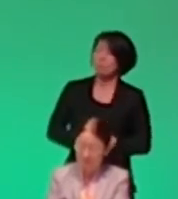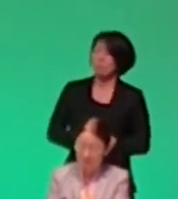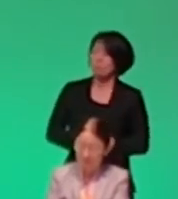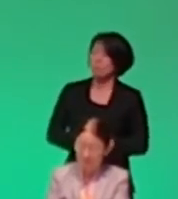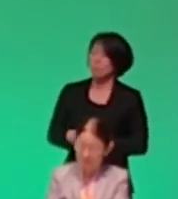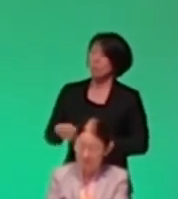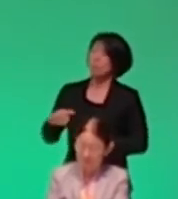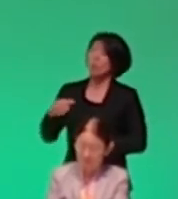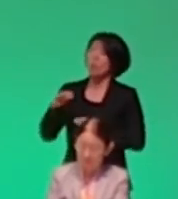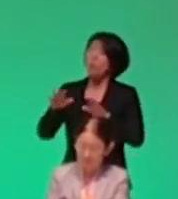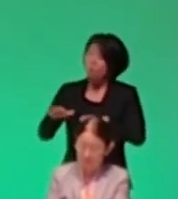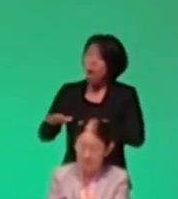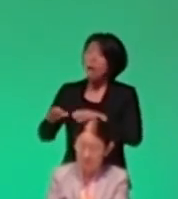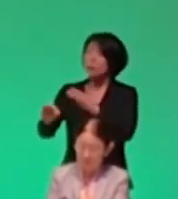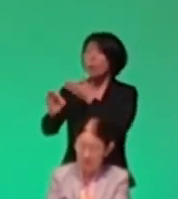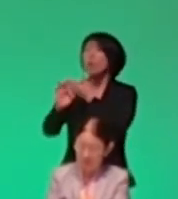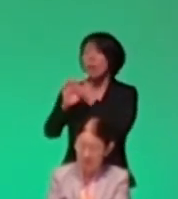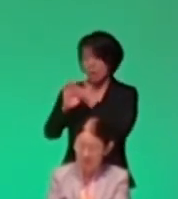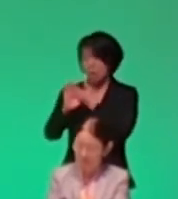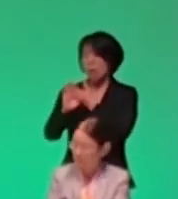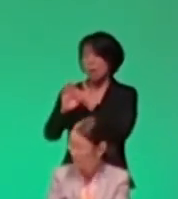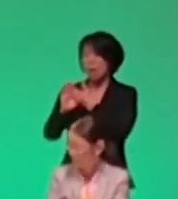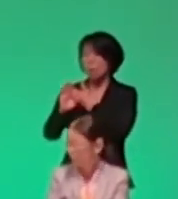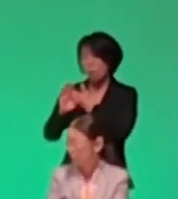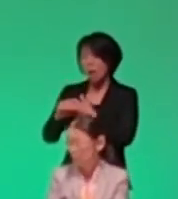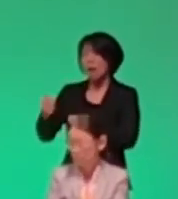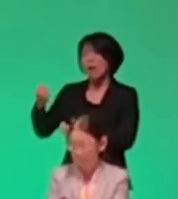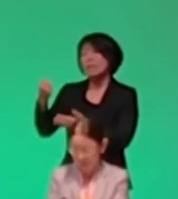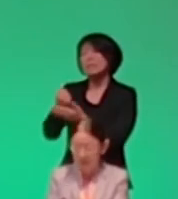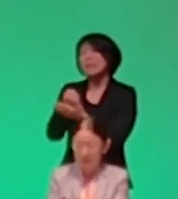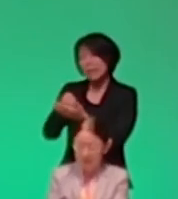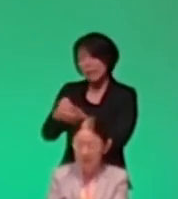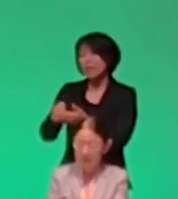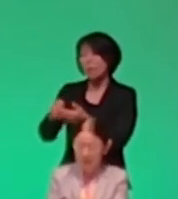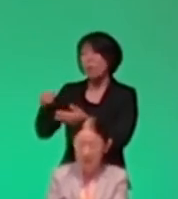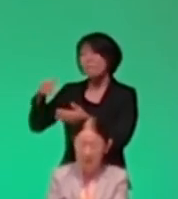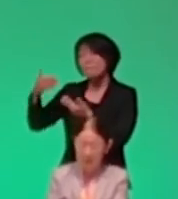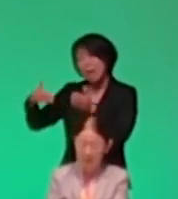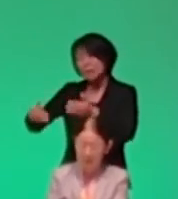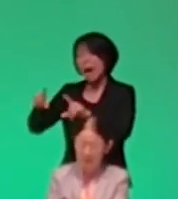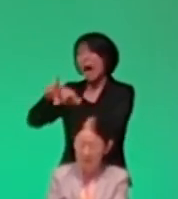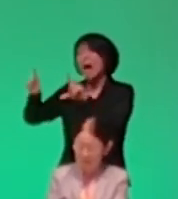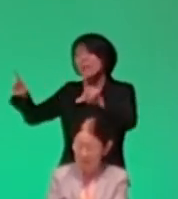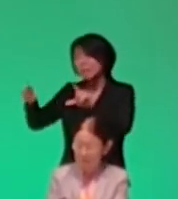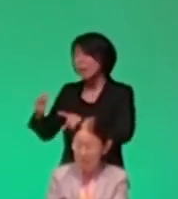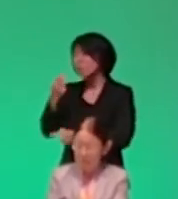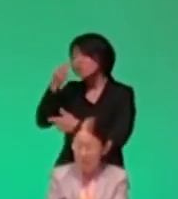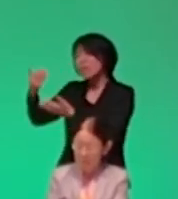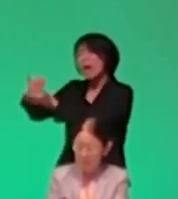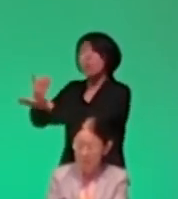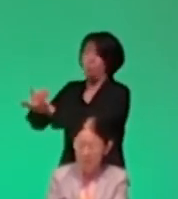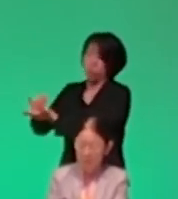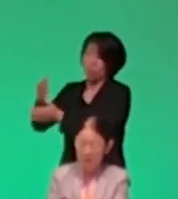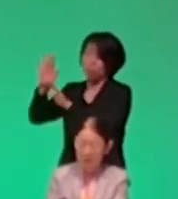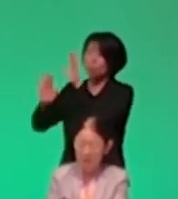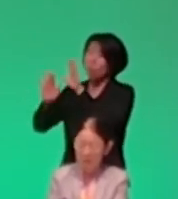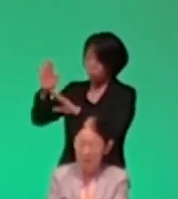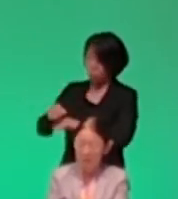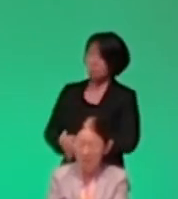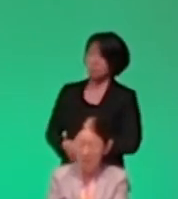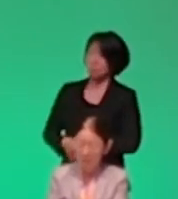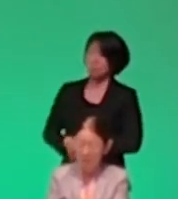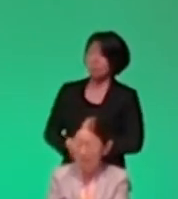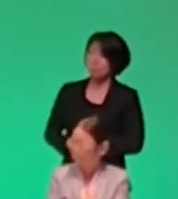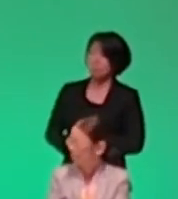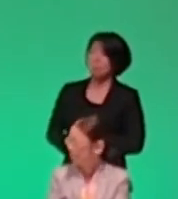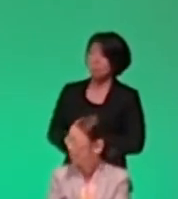回の事案はやっぱりそういうところがまだ残念ながら当たり前のような空気があるんだなっていうことで、どうにかしなくちゃなんない